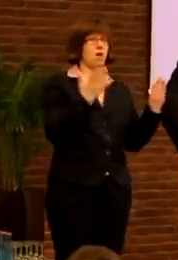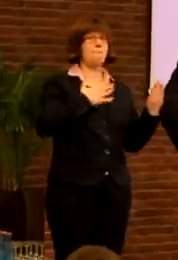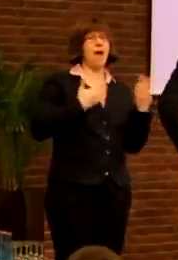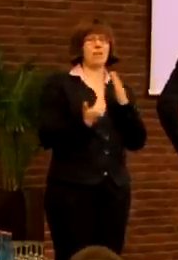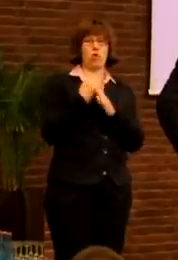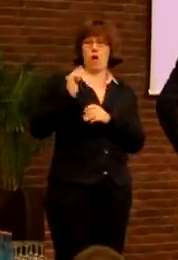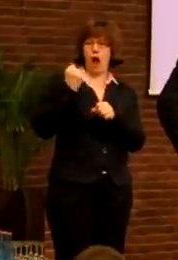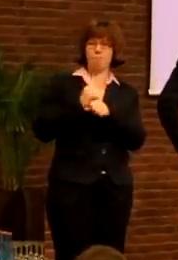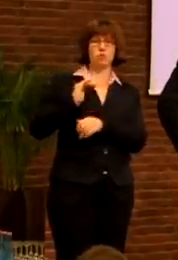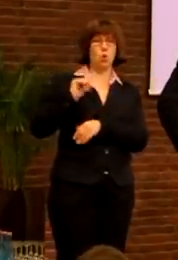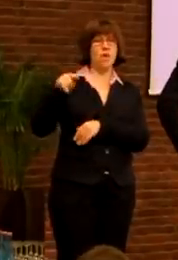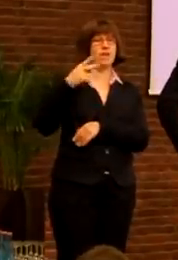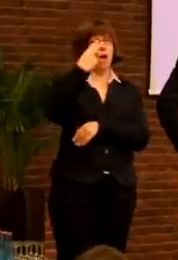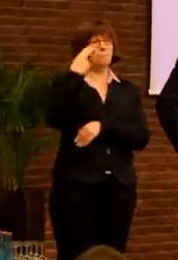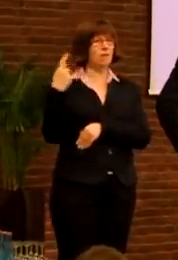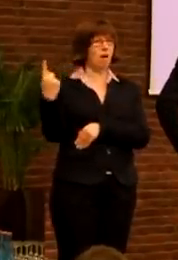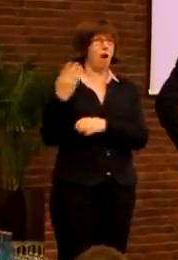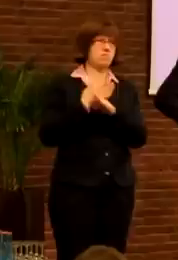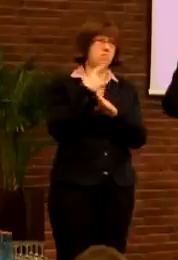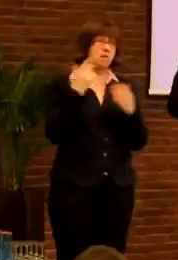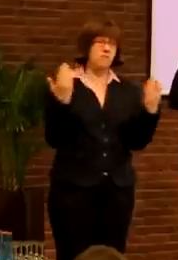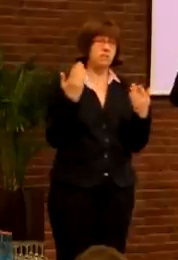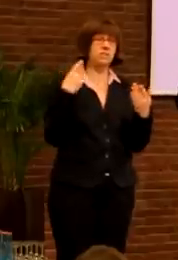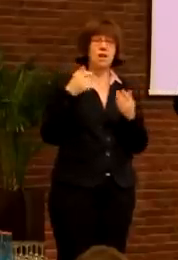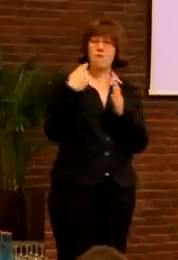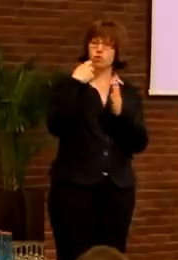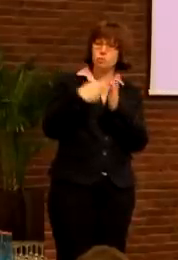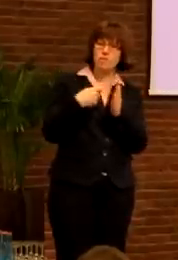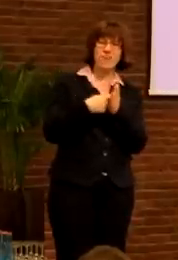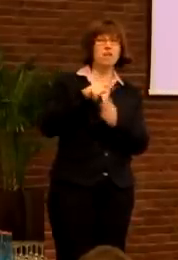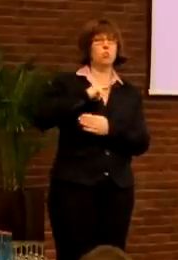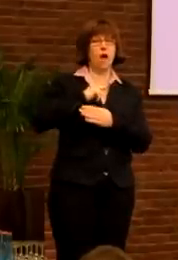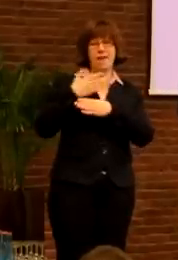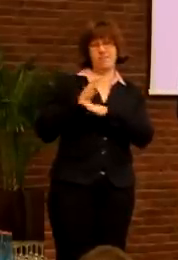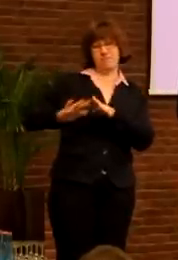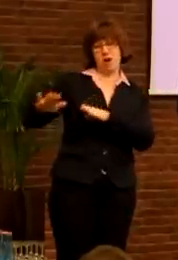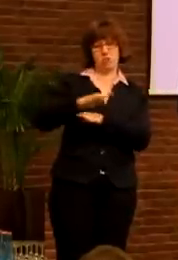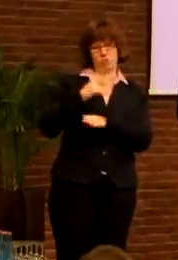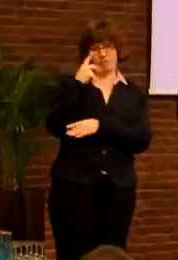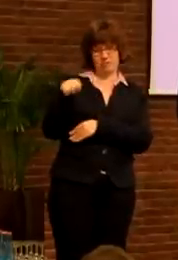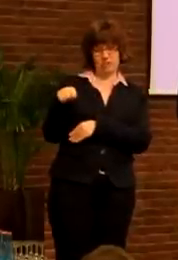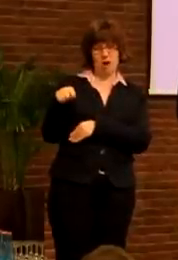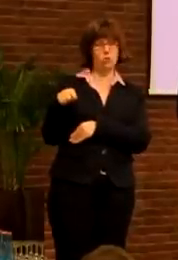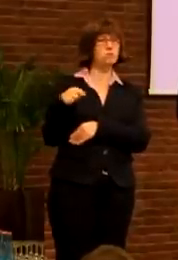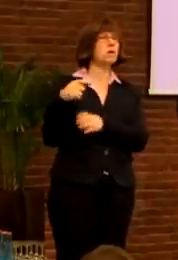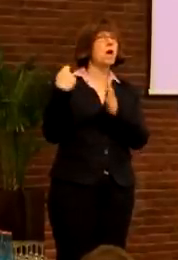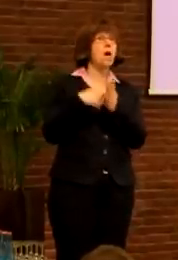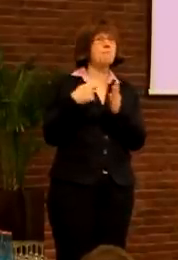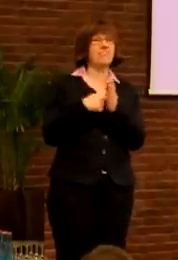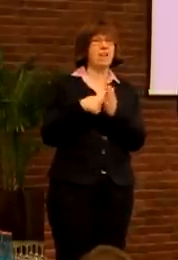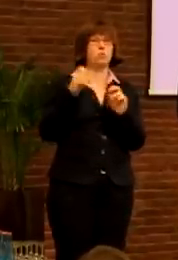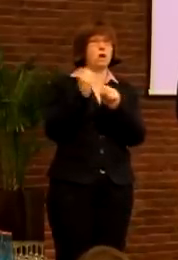neuer Amtskollege von den Piraten hat ja unlängst gesagt, als es um die Bewertung seiner eigenen Fraktion ging, diese Bewertung sei